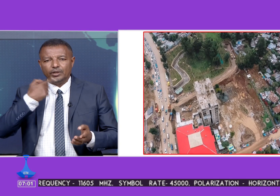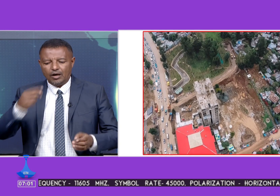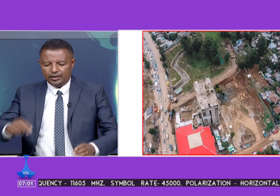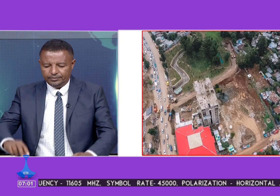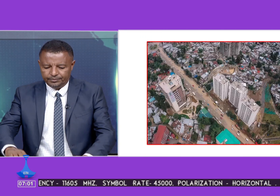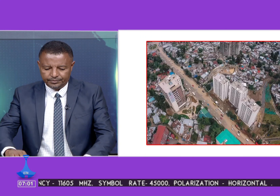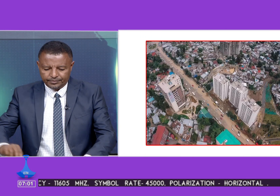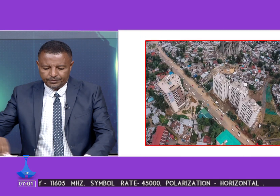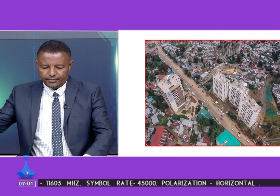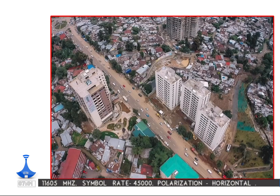ብለዋል።